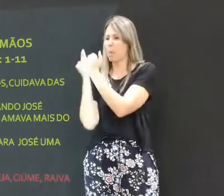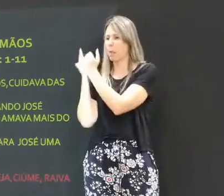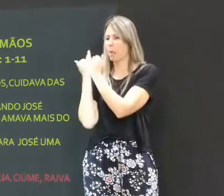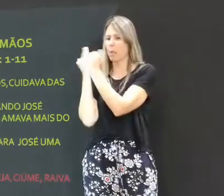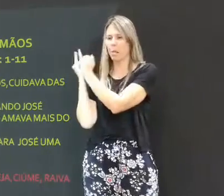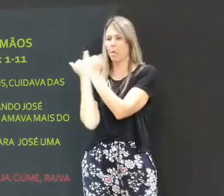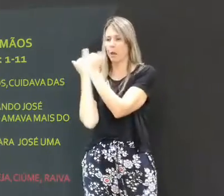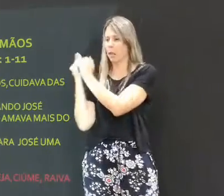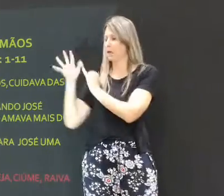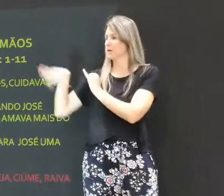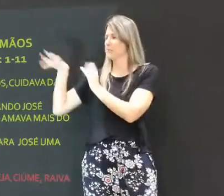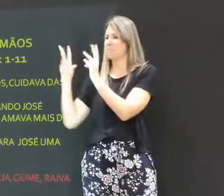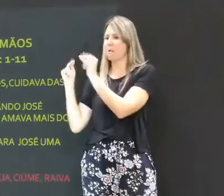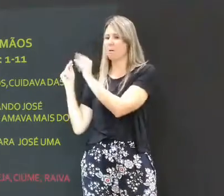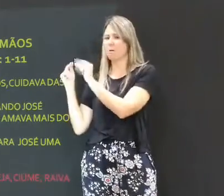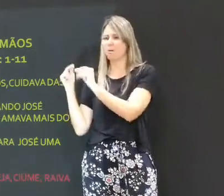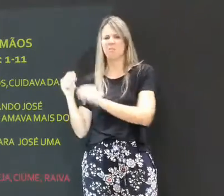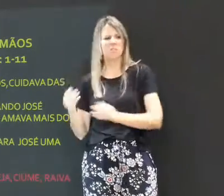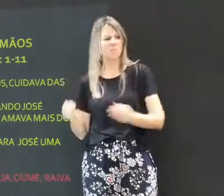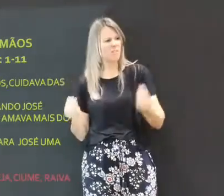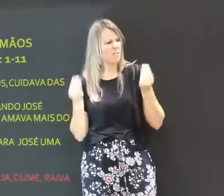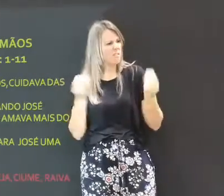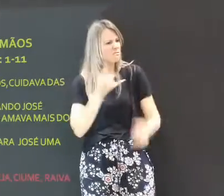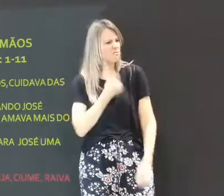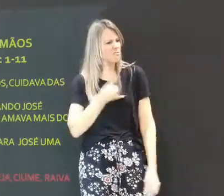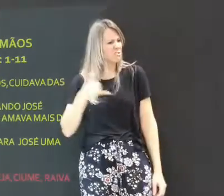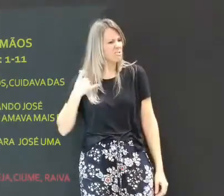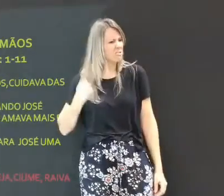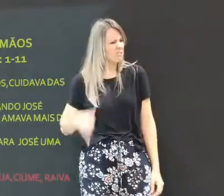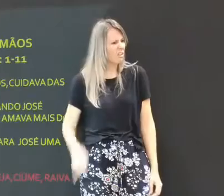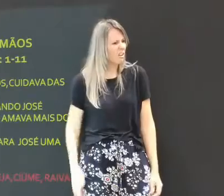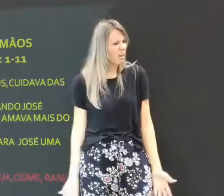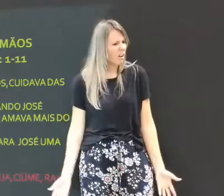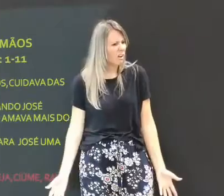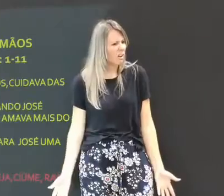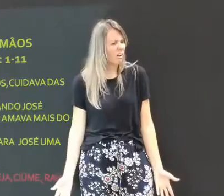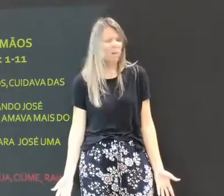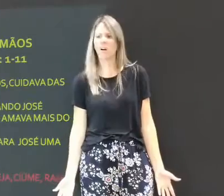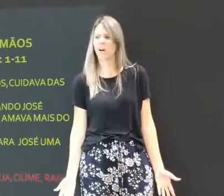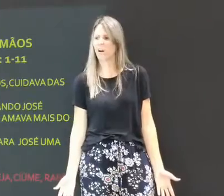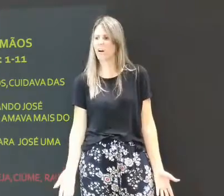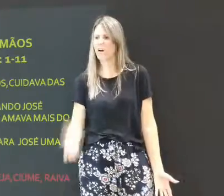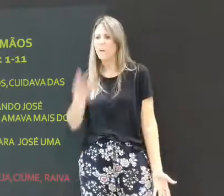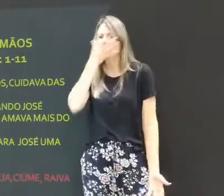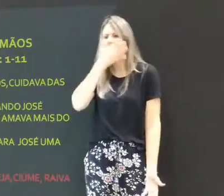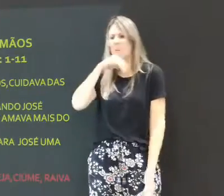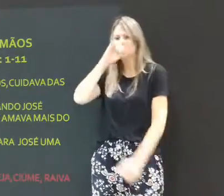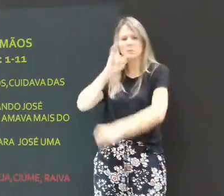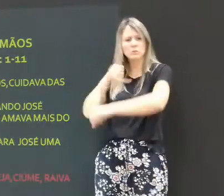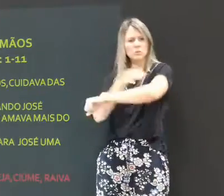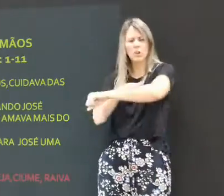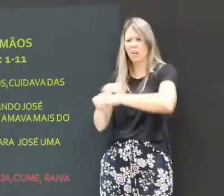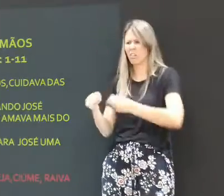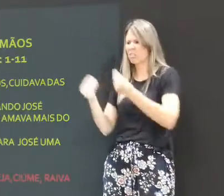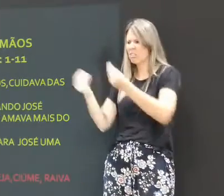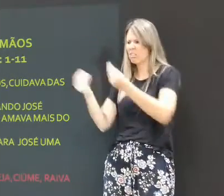eles conversavam entre si, né? Fofocavam a respeito de José. O que é isso? O pai